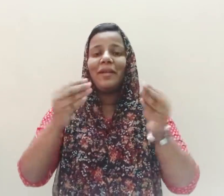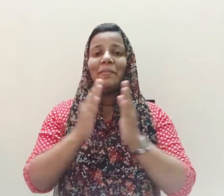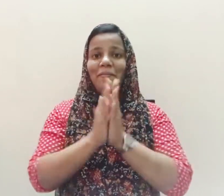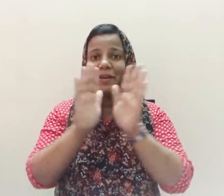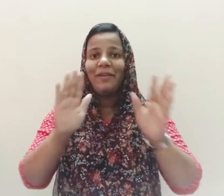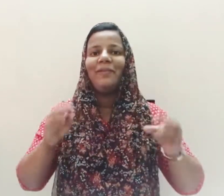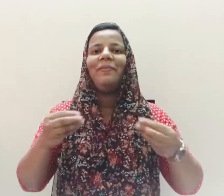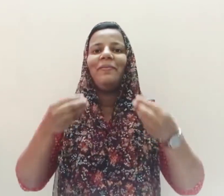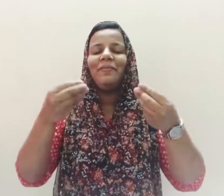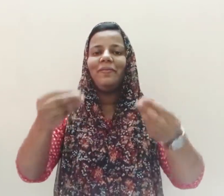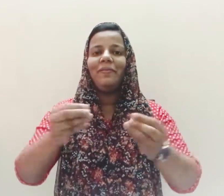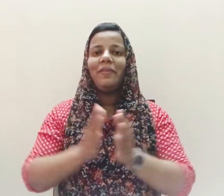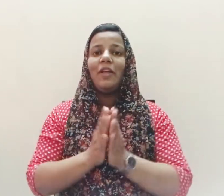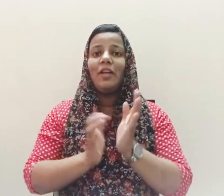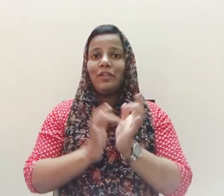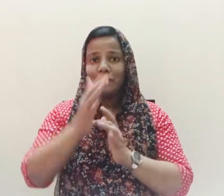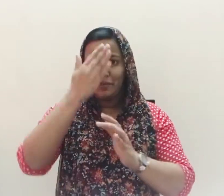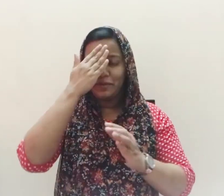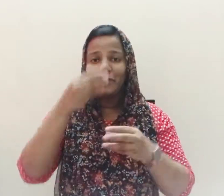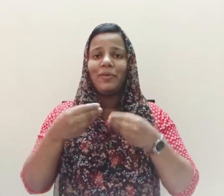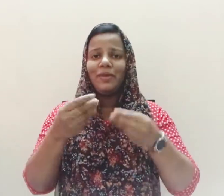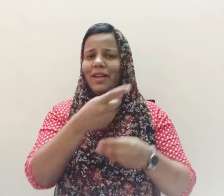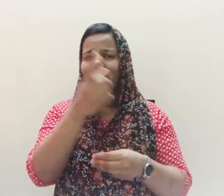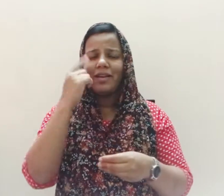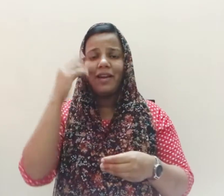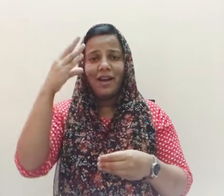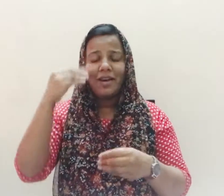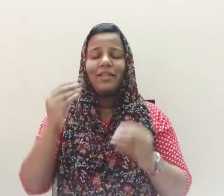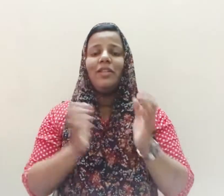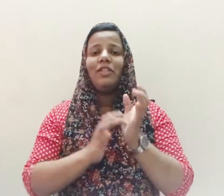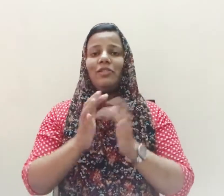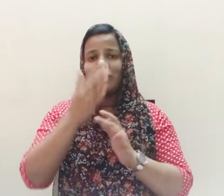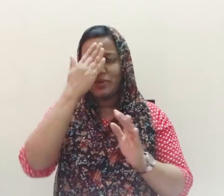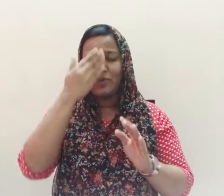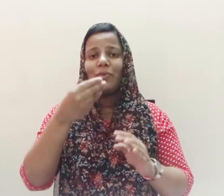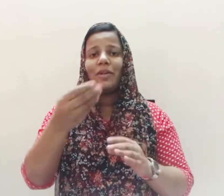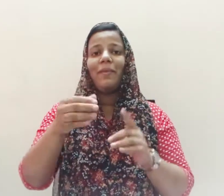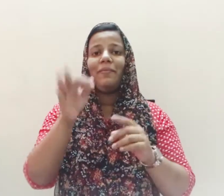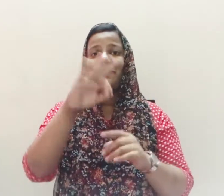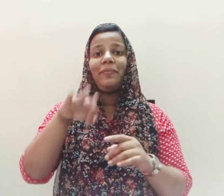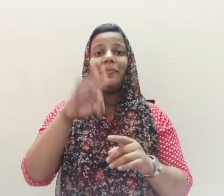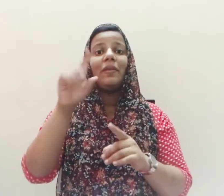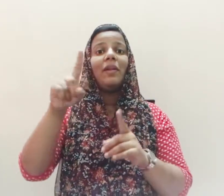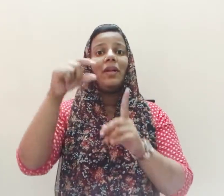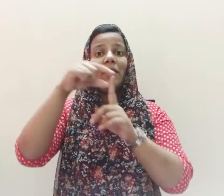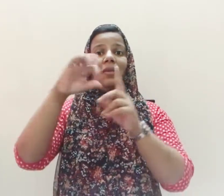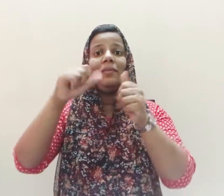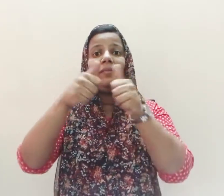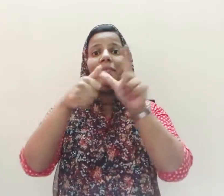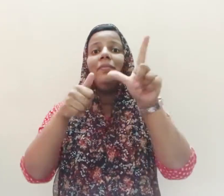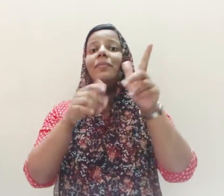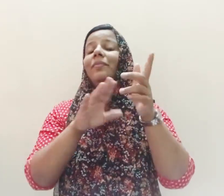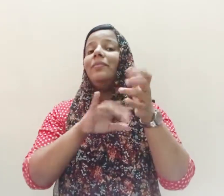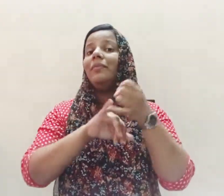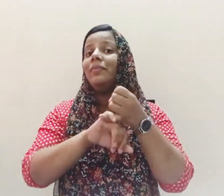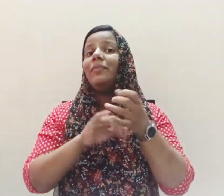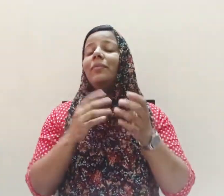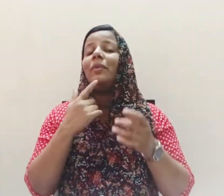മഹത്വം കൊടുത്താട്ട്, കർത്താവിന് സ്തോത്രം പറഞ്ഞാട്ട്. കണ്ണുകളൊക്കെ അടച്ചിട്ട് സ്തോത്രം പറ. 81 സങ്കീർത്തനത്തിൽ ആമേൻ സങ്കീർത്തനക്കാരൻ ഇങ്ങനെയാ പറയുന്നത്,